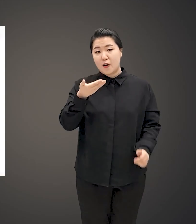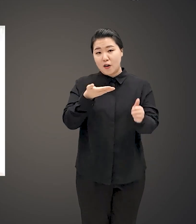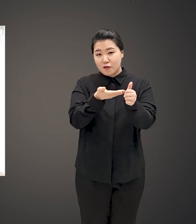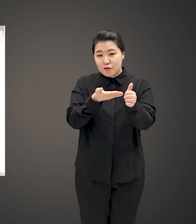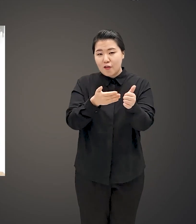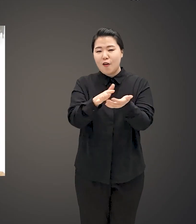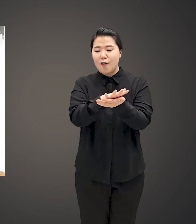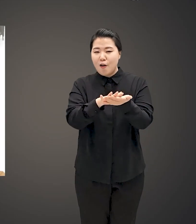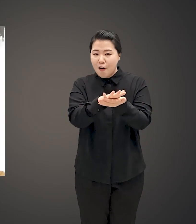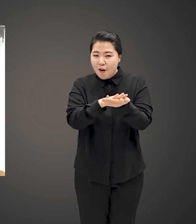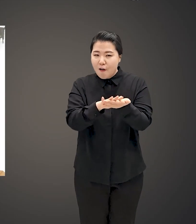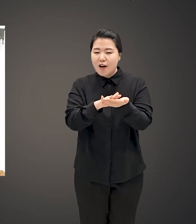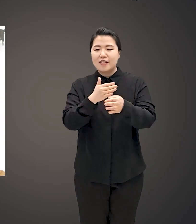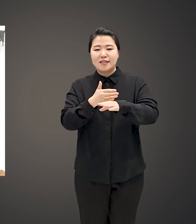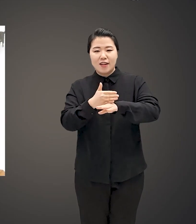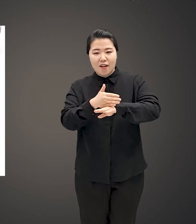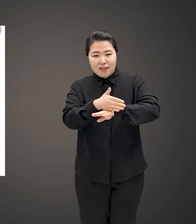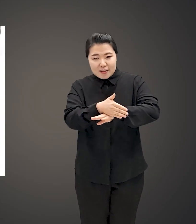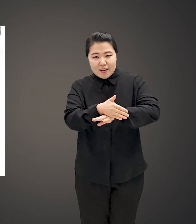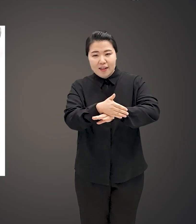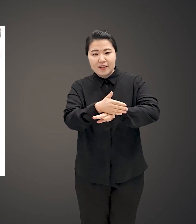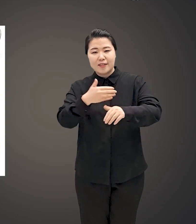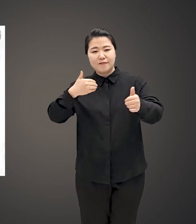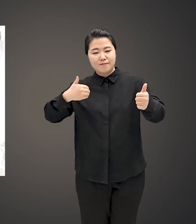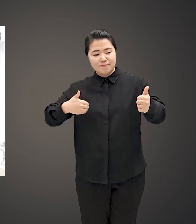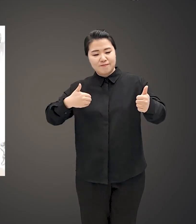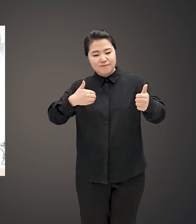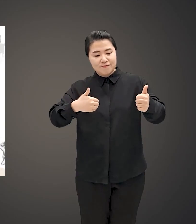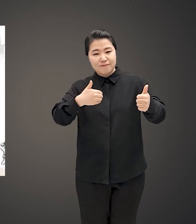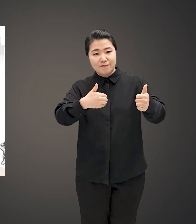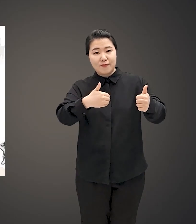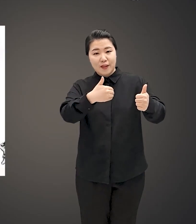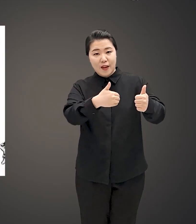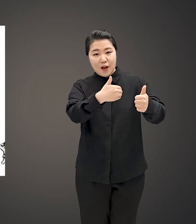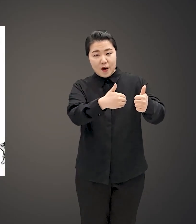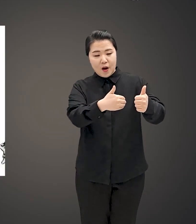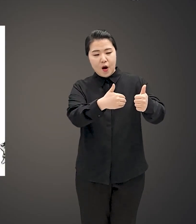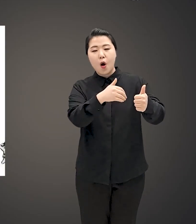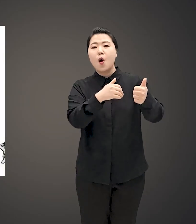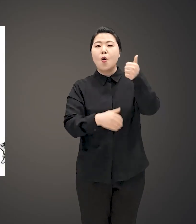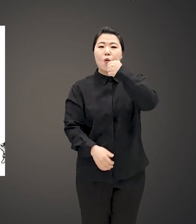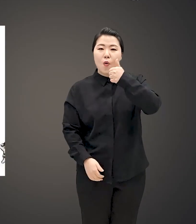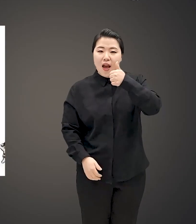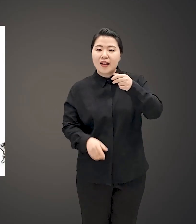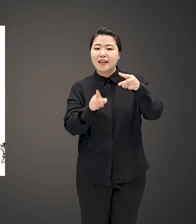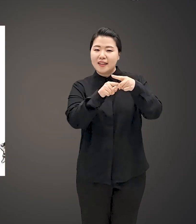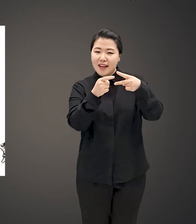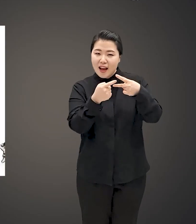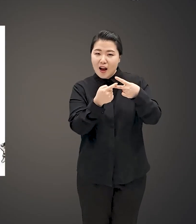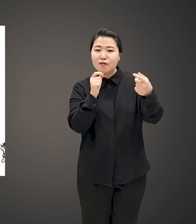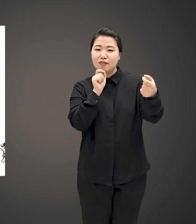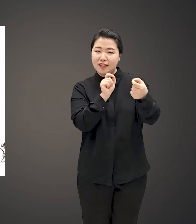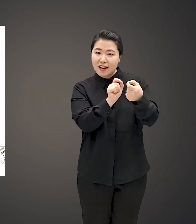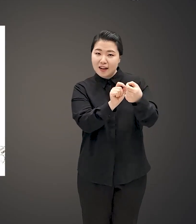마음껏 놀아주는 단계를 천천히 시작하면서 길고양이를 이해하고 그렇게 한 걸음씩 가까워지지요.